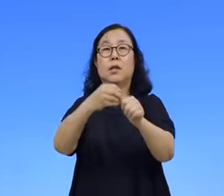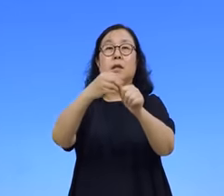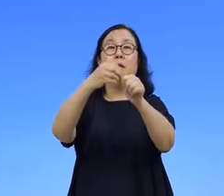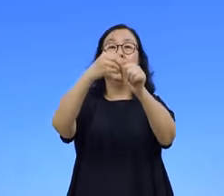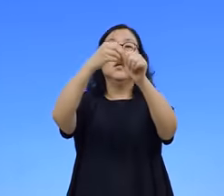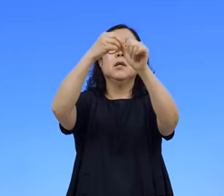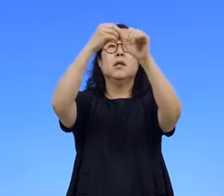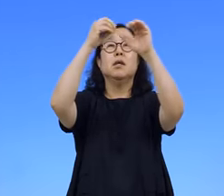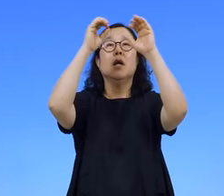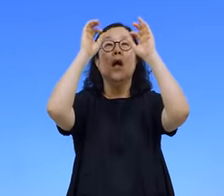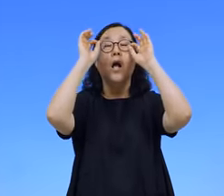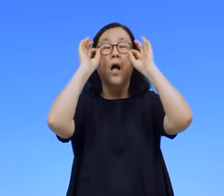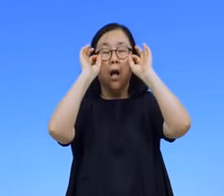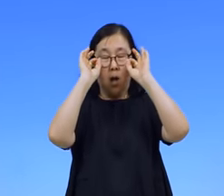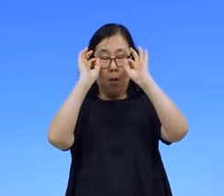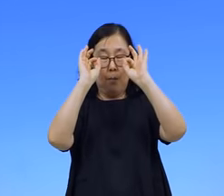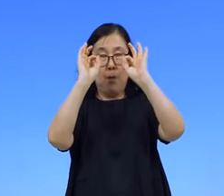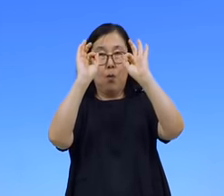하나님 구원을